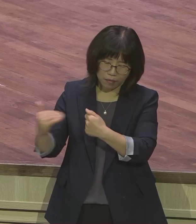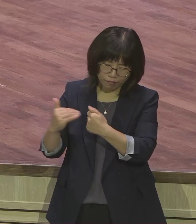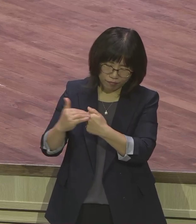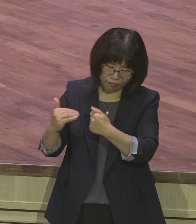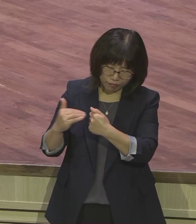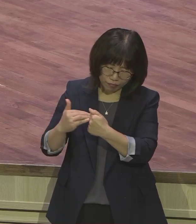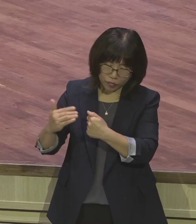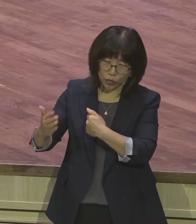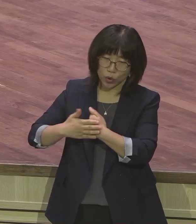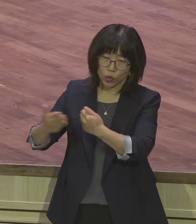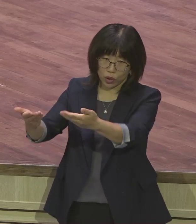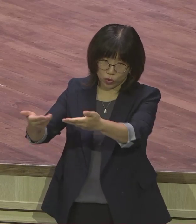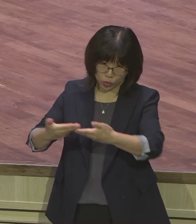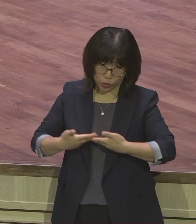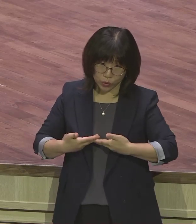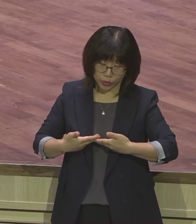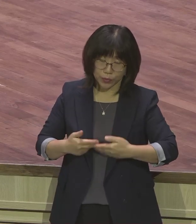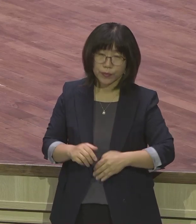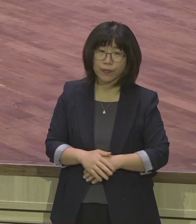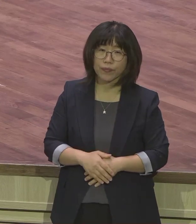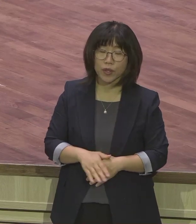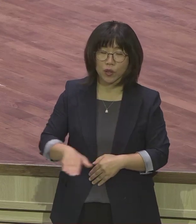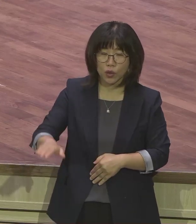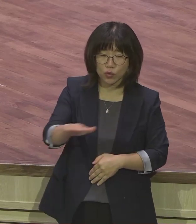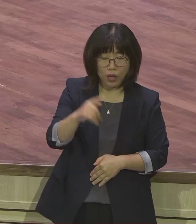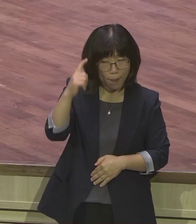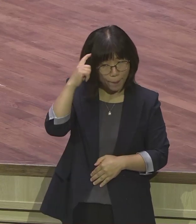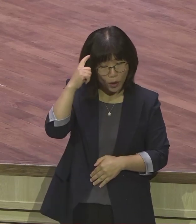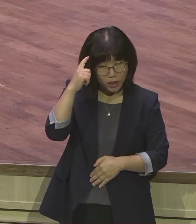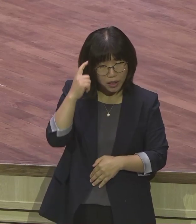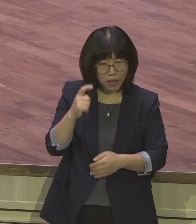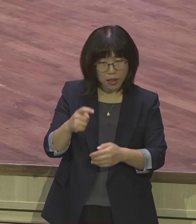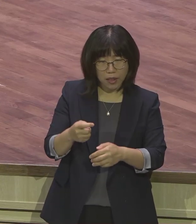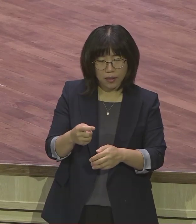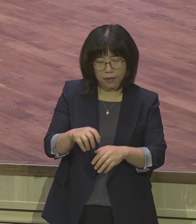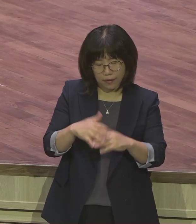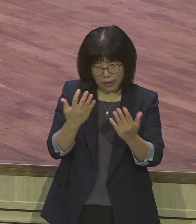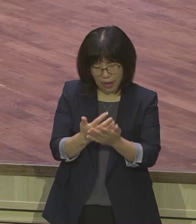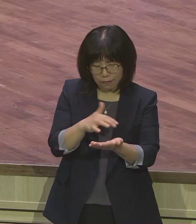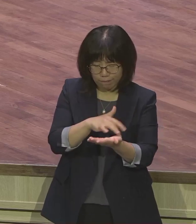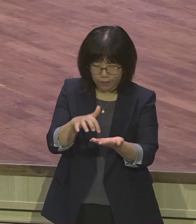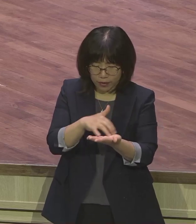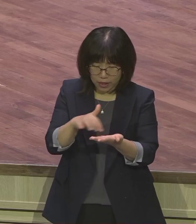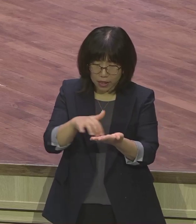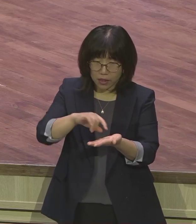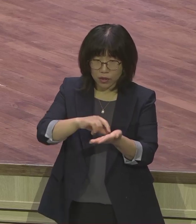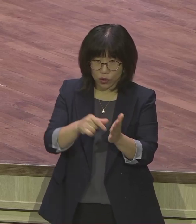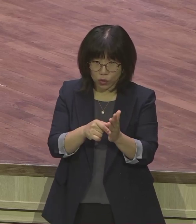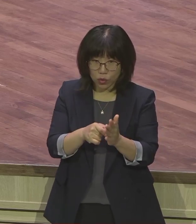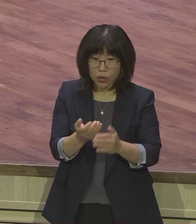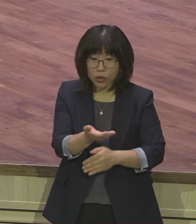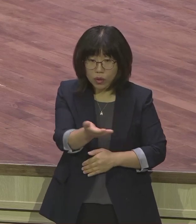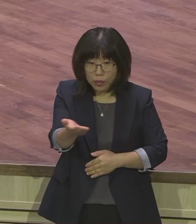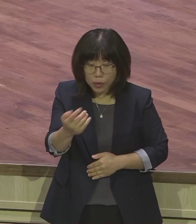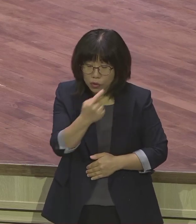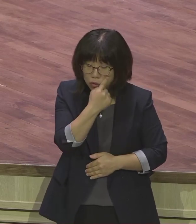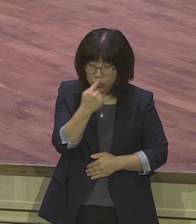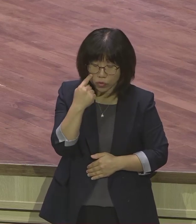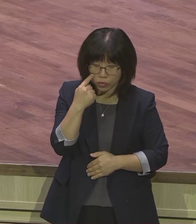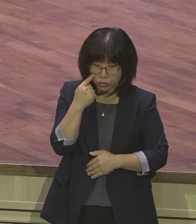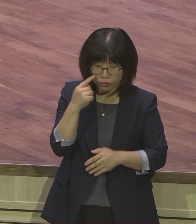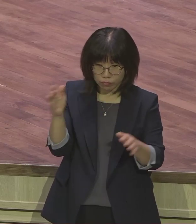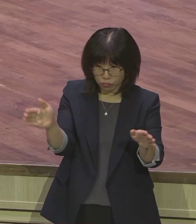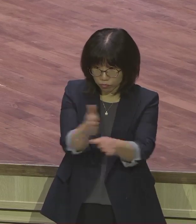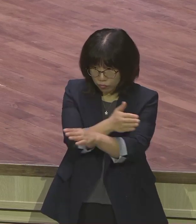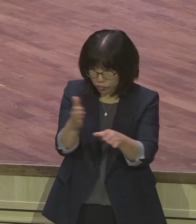일어서 앉는 것도 머리카락도 다 세우고 계신다니까 눈에 안 보인다고 하나님 안